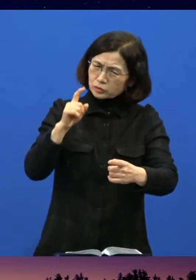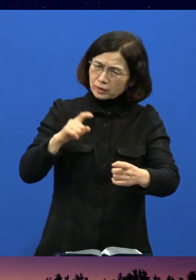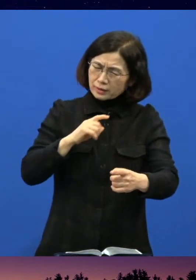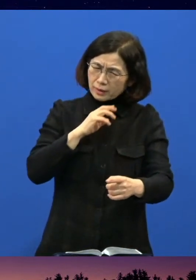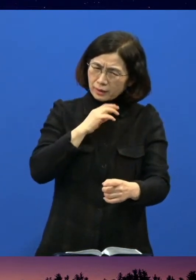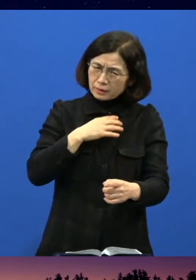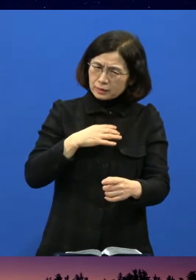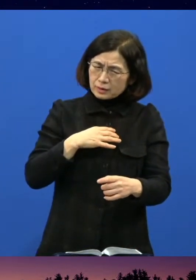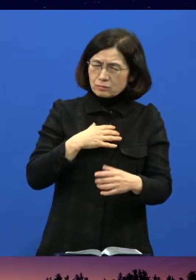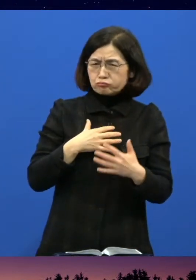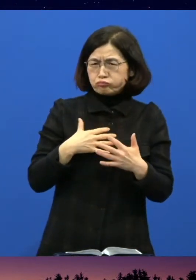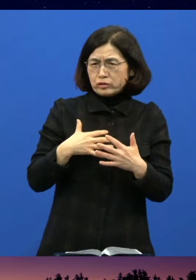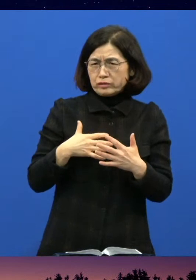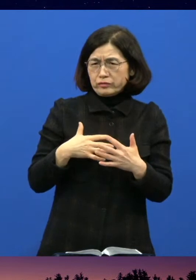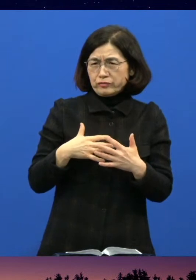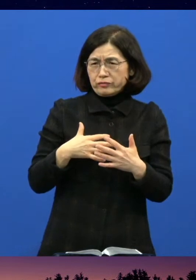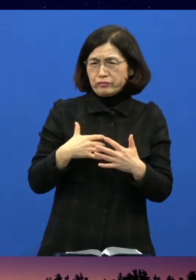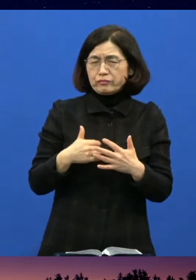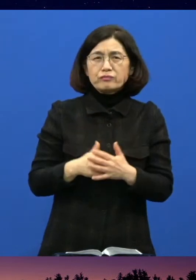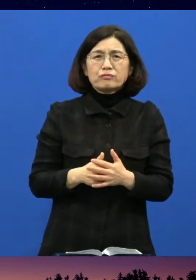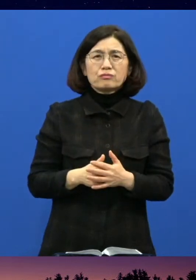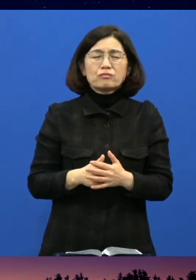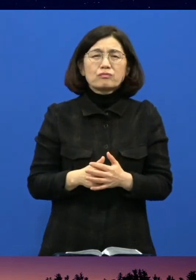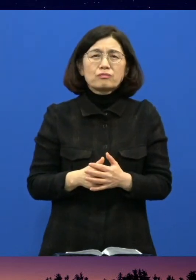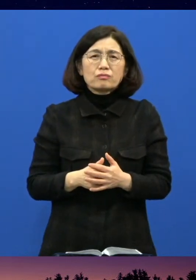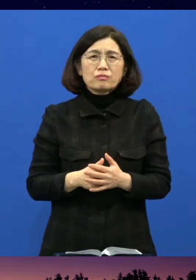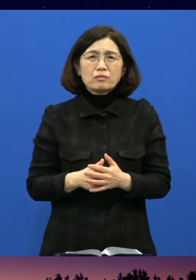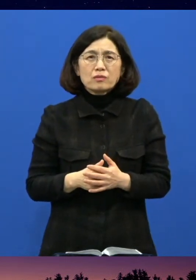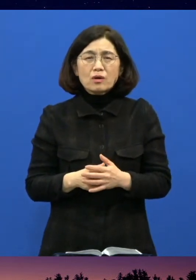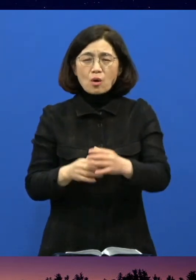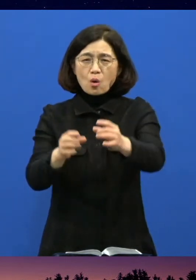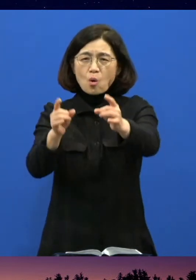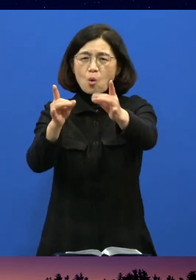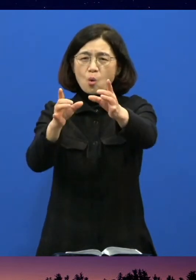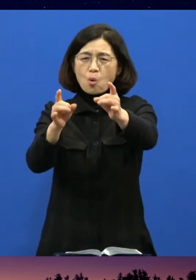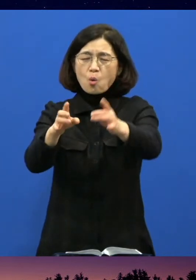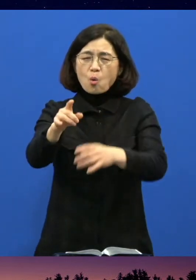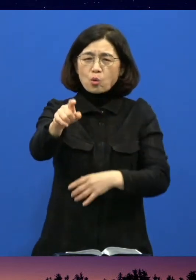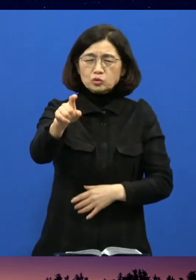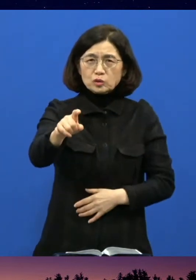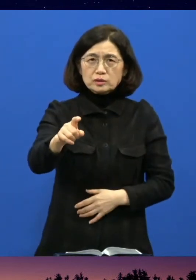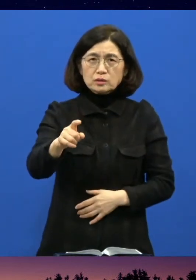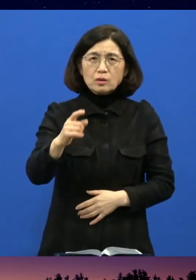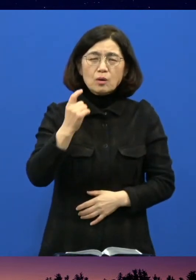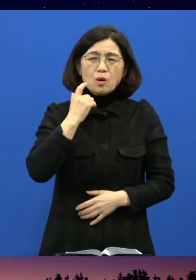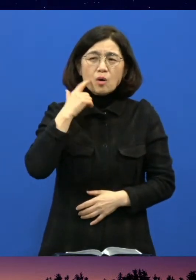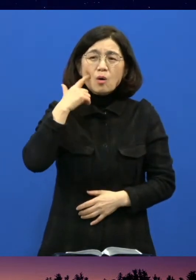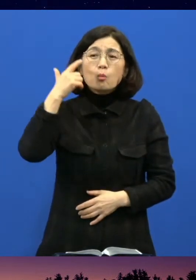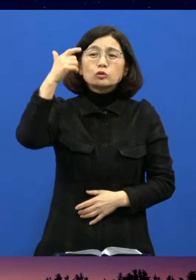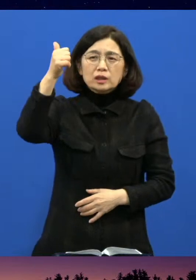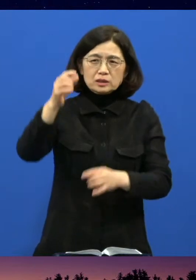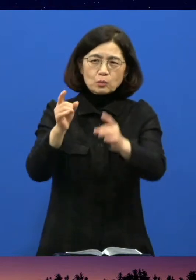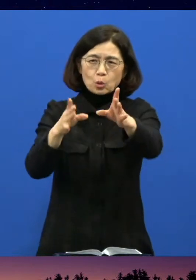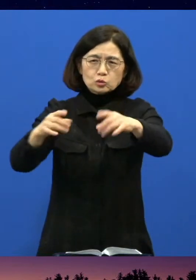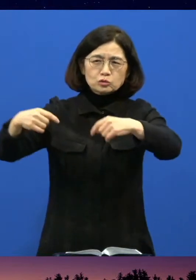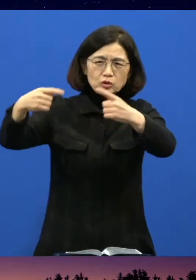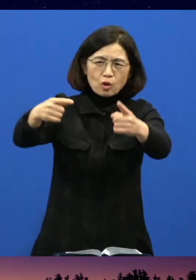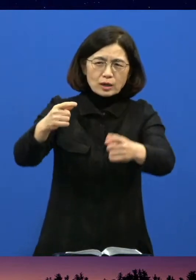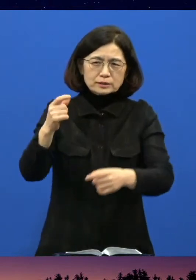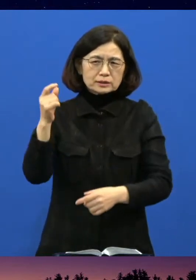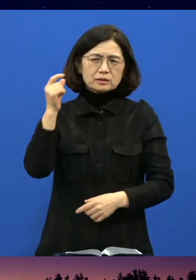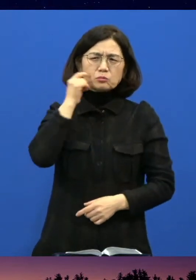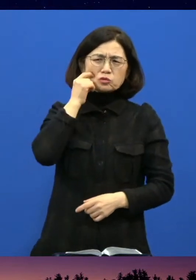거예요. 거기서도 그렇게 소문이 났고, 뭐 내 주변에서도 다 못 들어가는 거. 저희 부모님들도 아이고 저렇게 긴 거 보니까 안